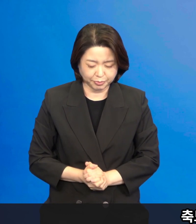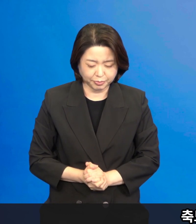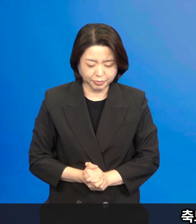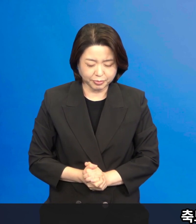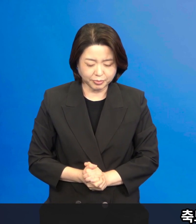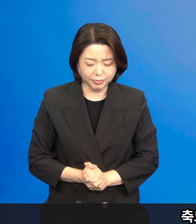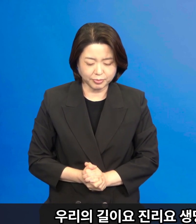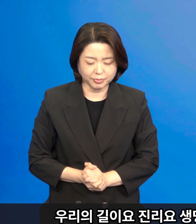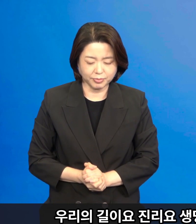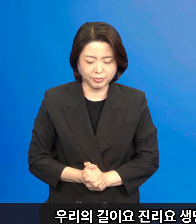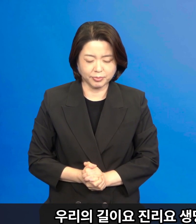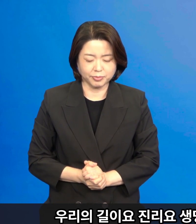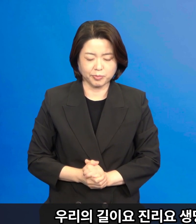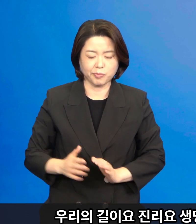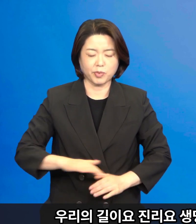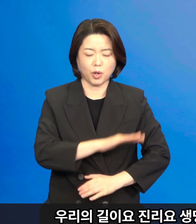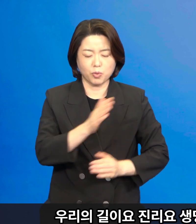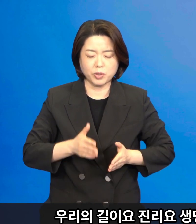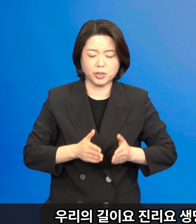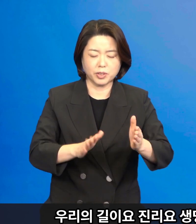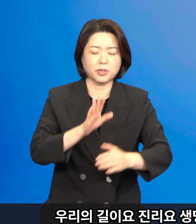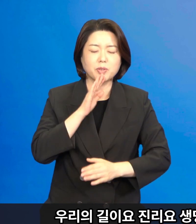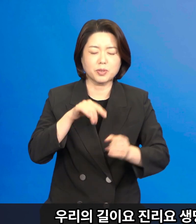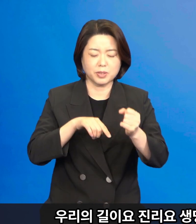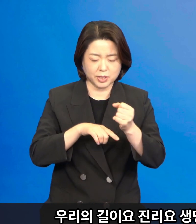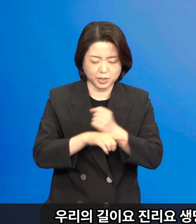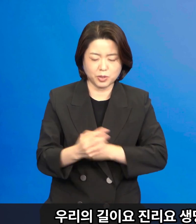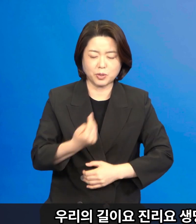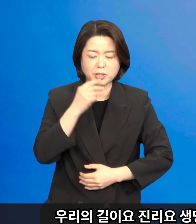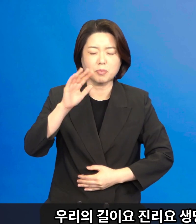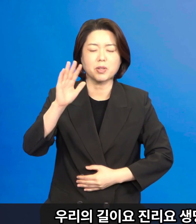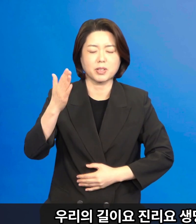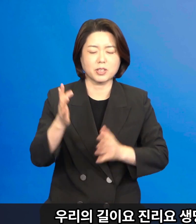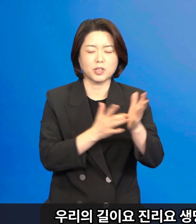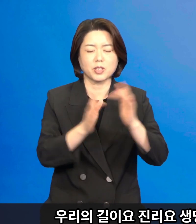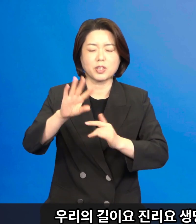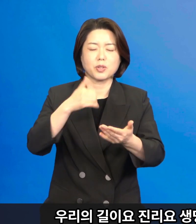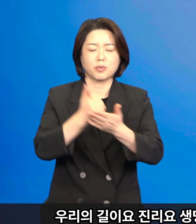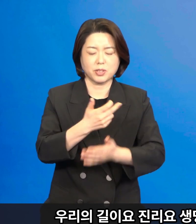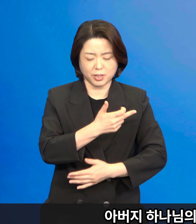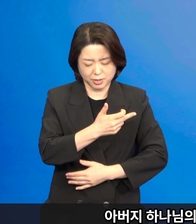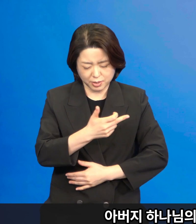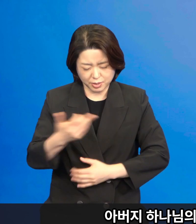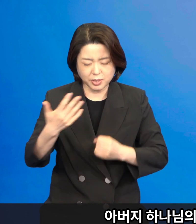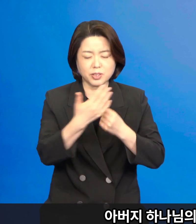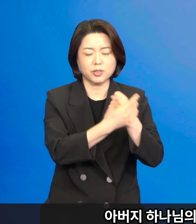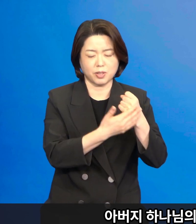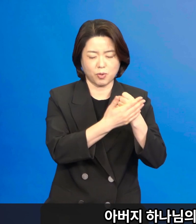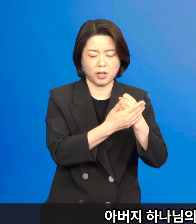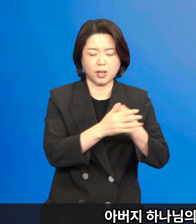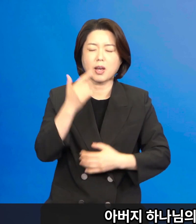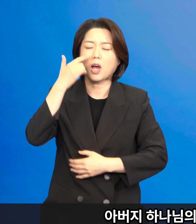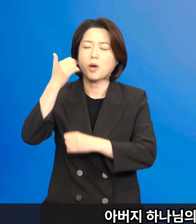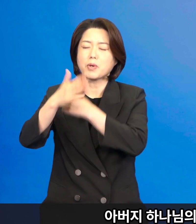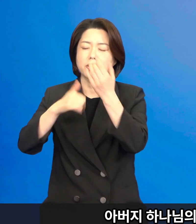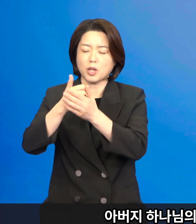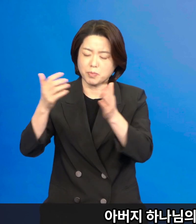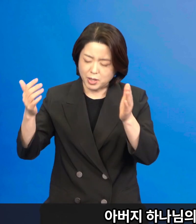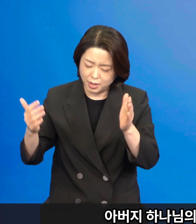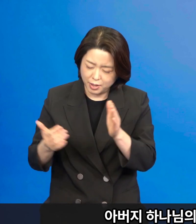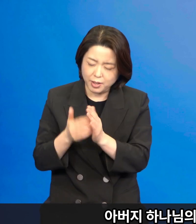축도하겠습니다. 우리의 길이요 진리요 생명 되신 예수 그리스도의 크신 은혜와 아버지 하나님의 측량할 수